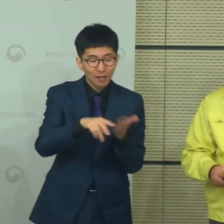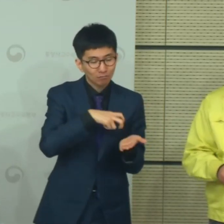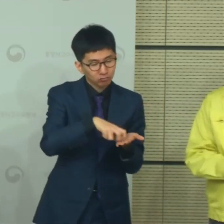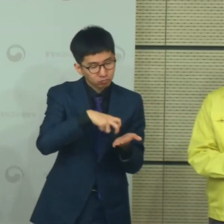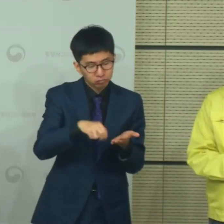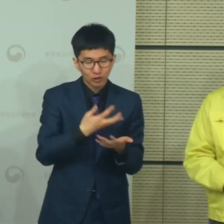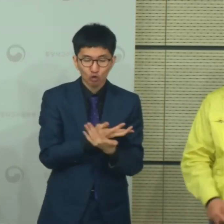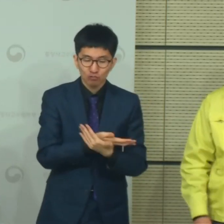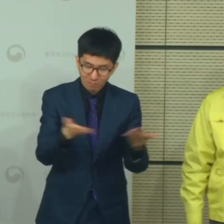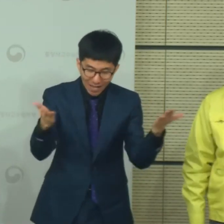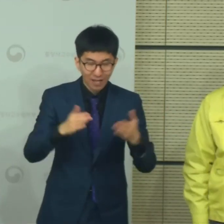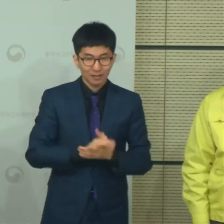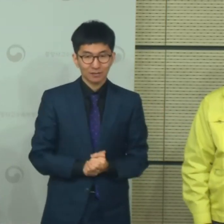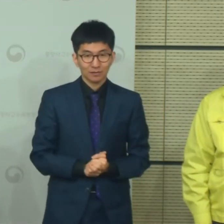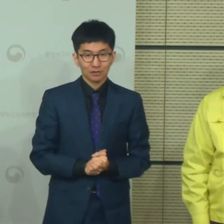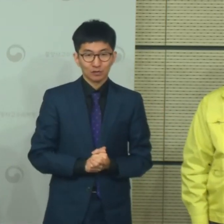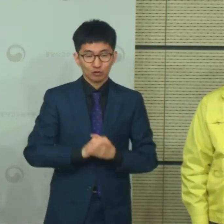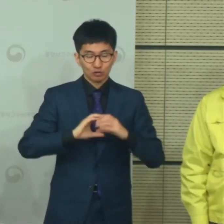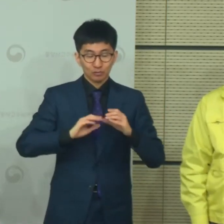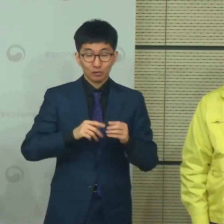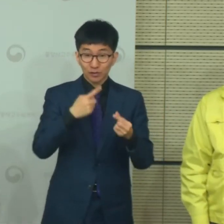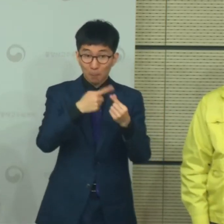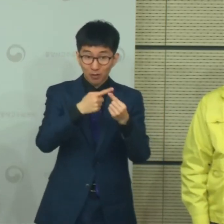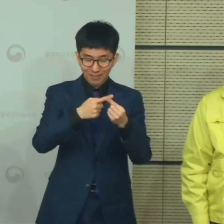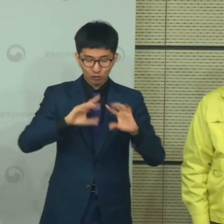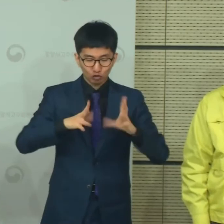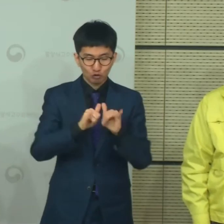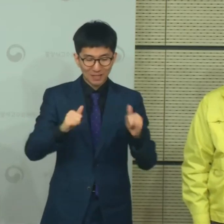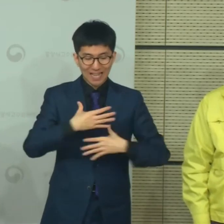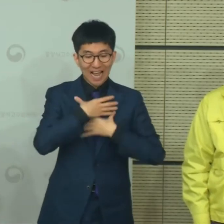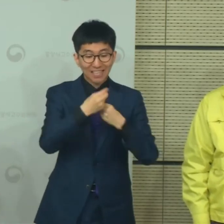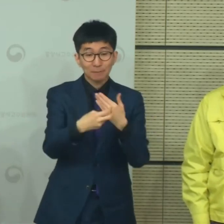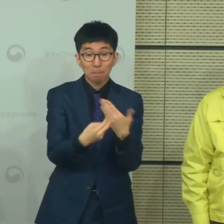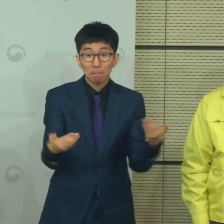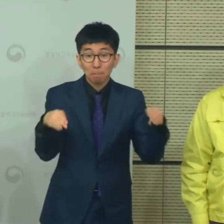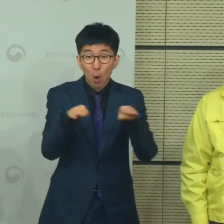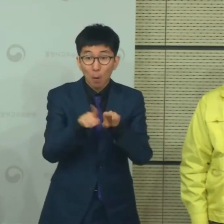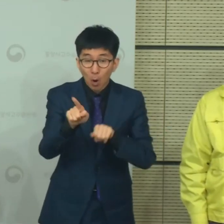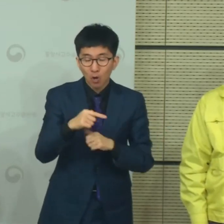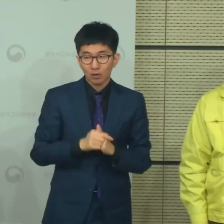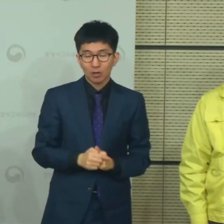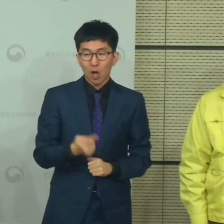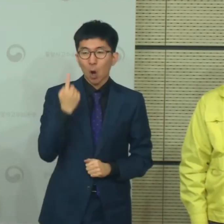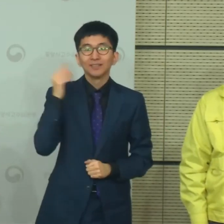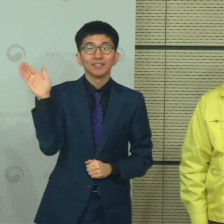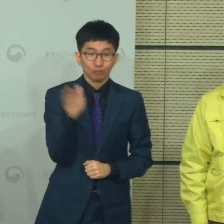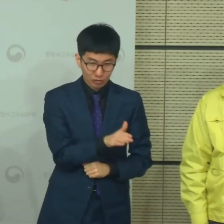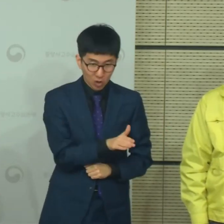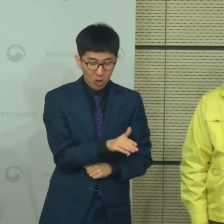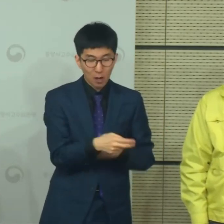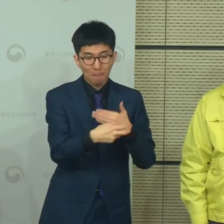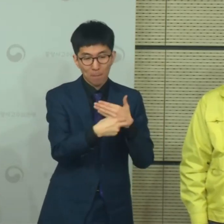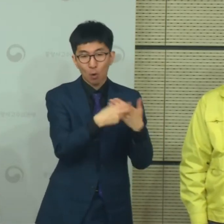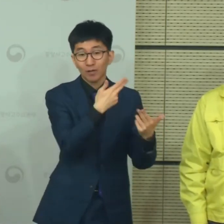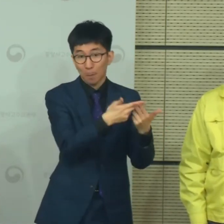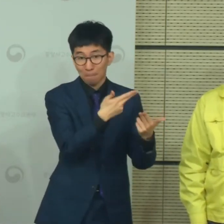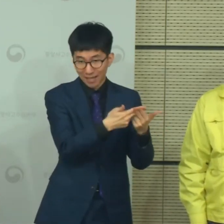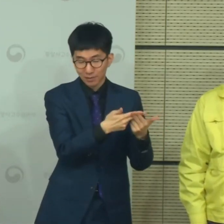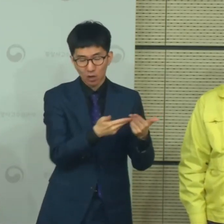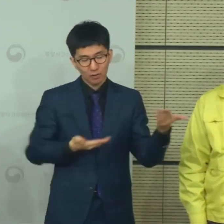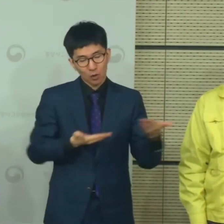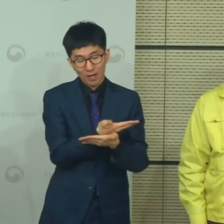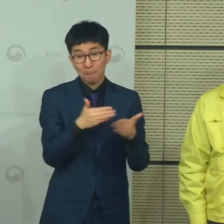하겠습니다. 그 국민안심병원은 그 어제부터 그 병원협회가 받았습니다. 그래서 이 부분 저희한테 오늘